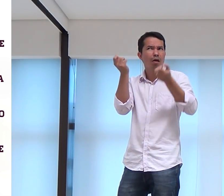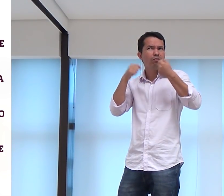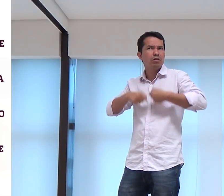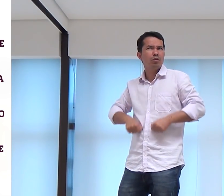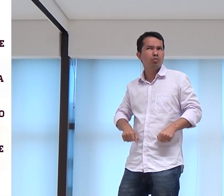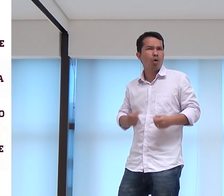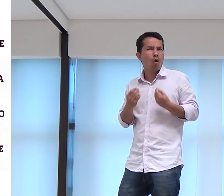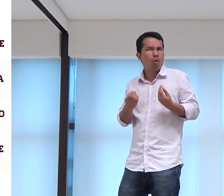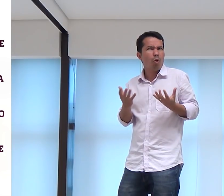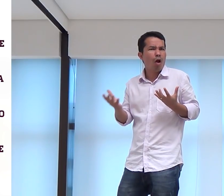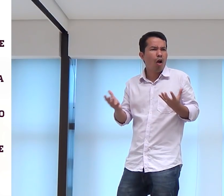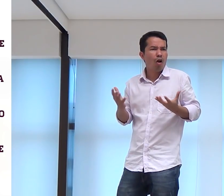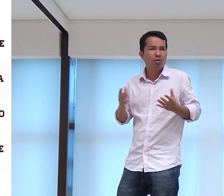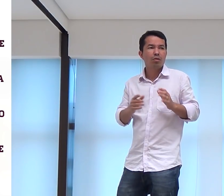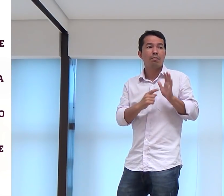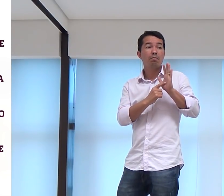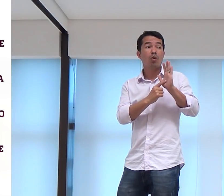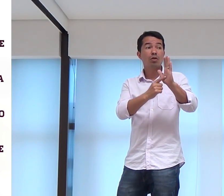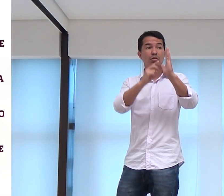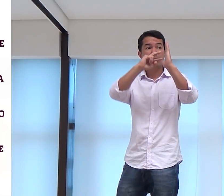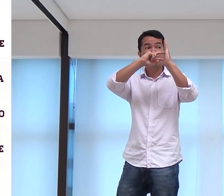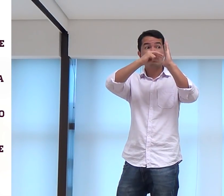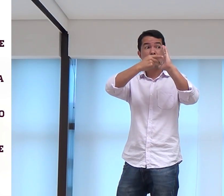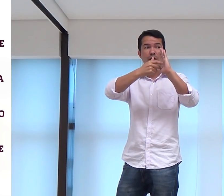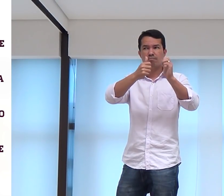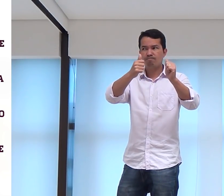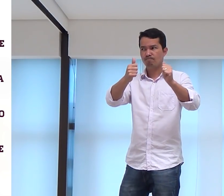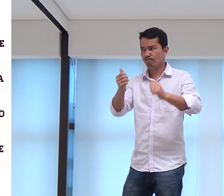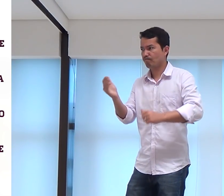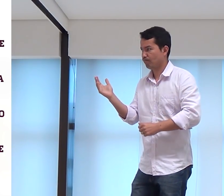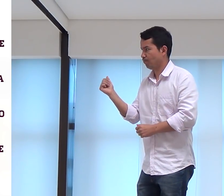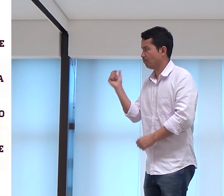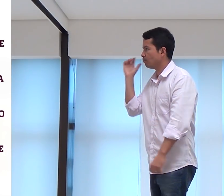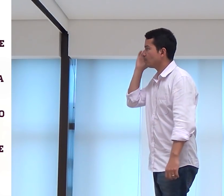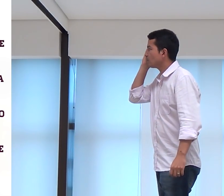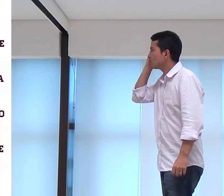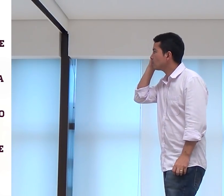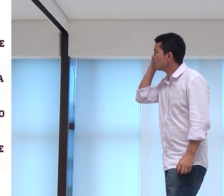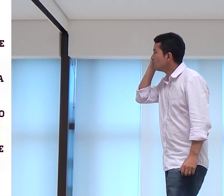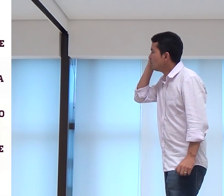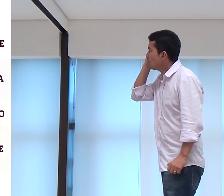atenção. Tá, a mulher vestida de sol, eu vou explicar o que significa.